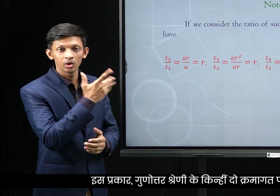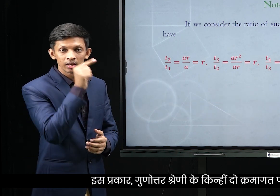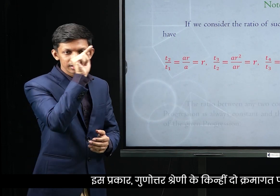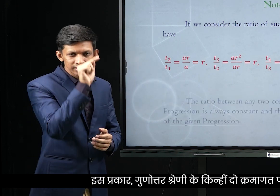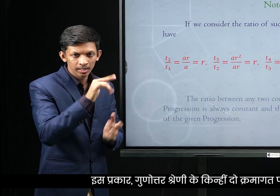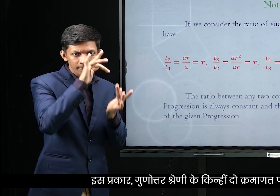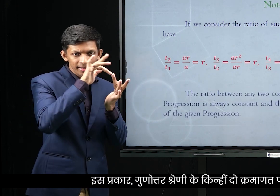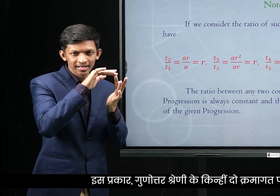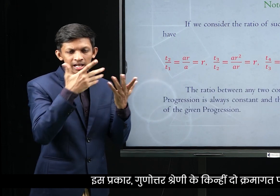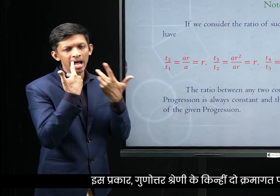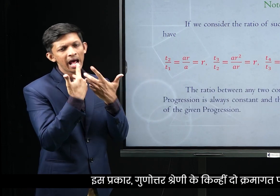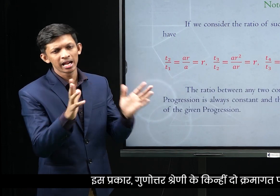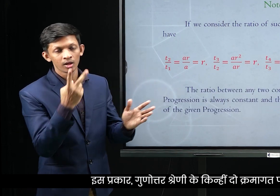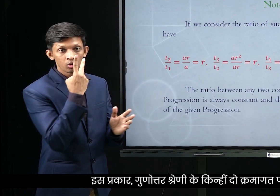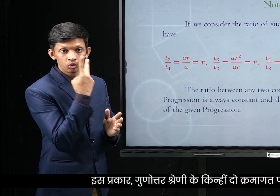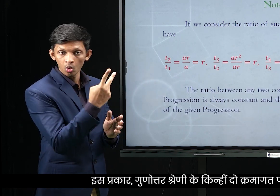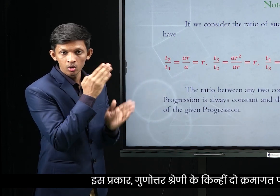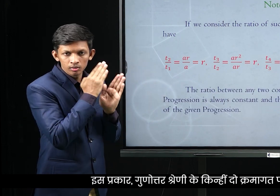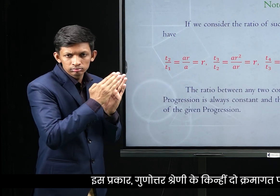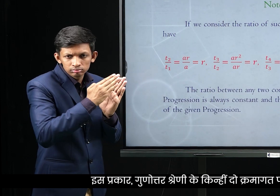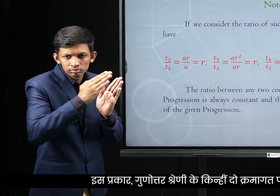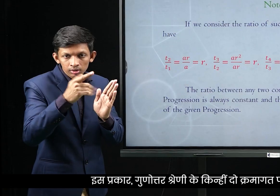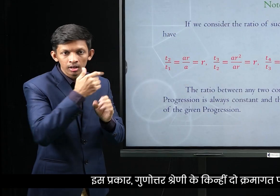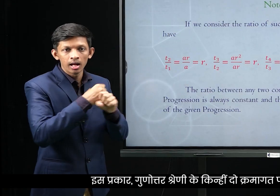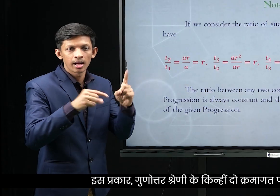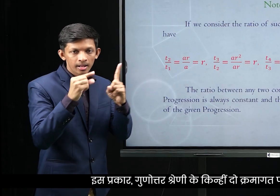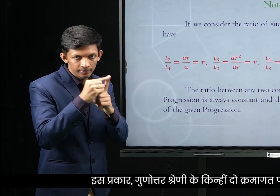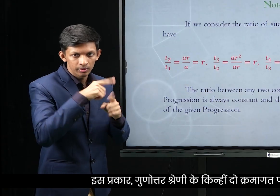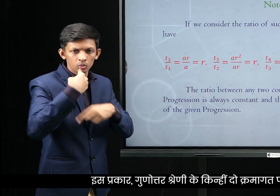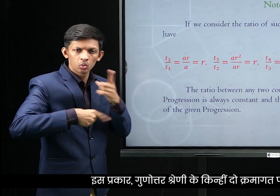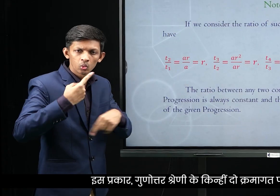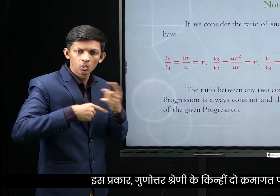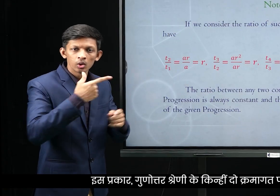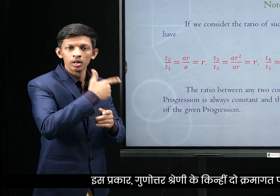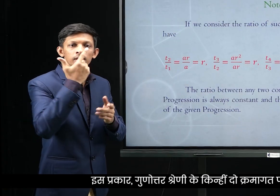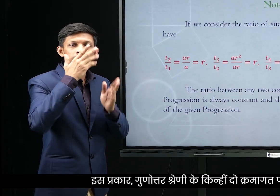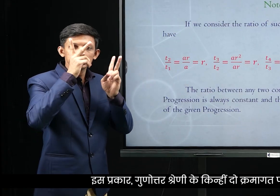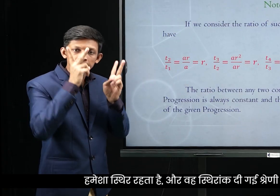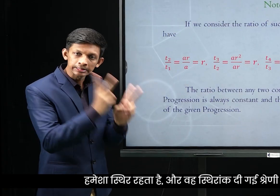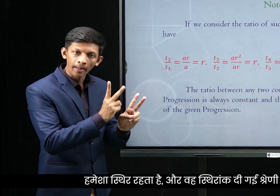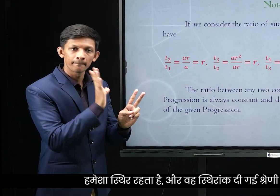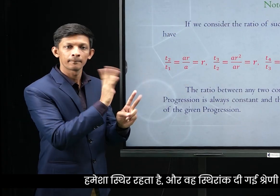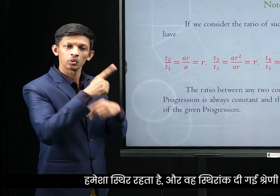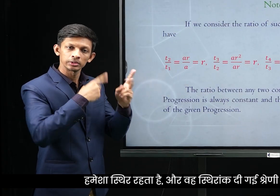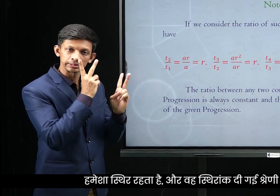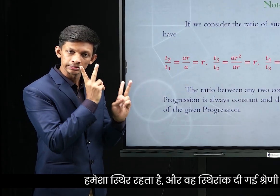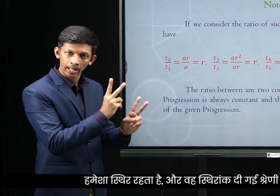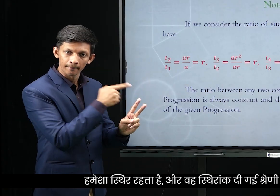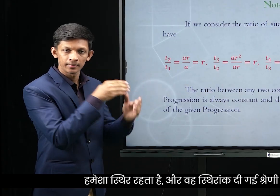इस प्रकार गुणोत्तर श्रेणी के किन्हीं दो क्रमागत पदों के बीच का अनुपात हमेशा स्थिर रहता है